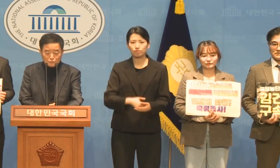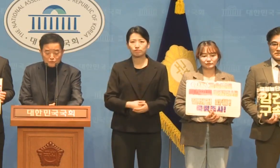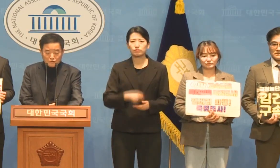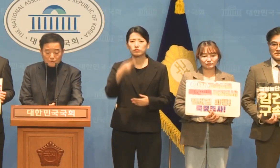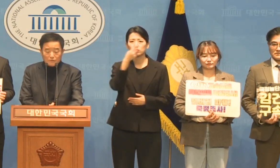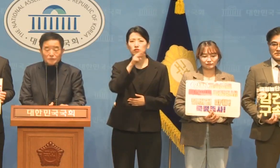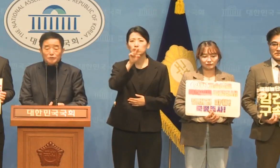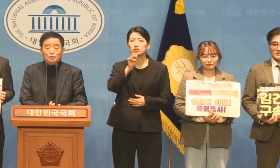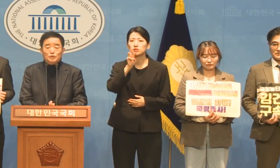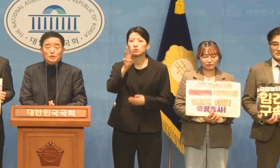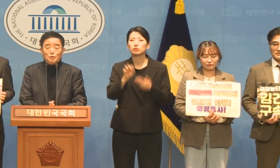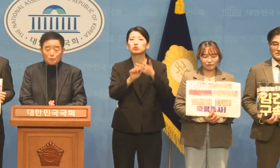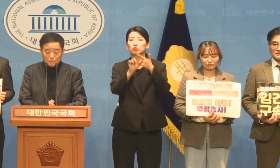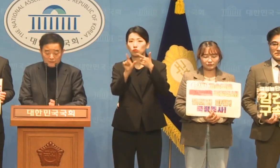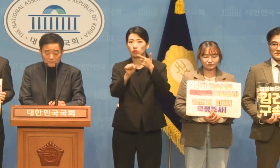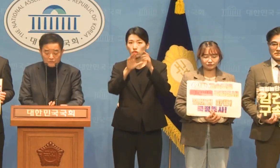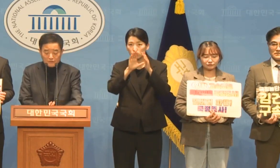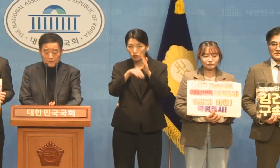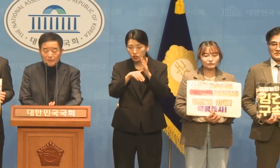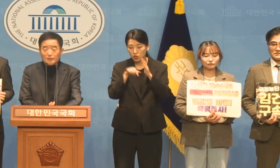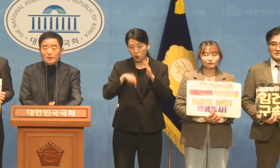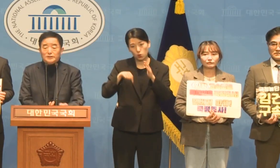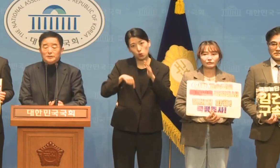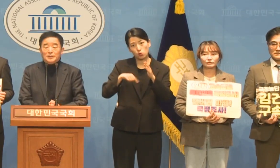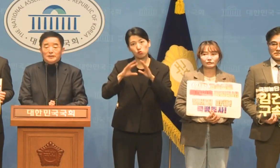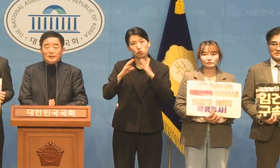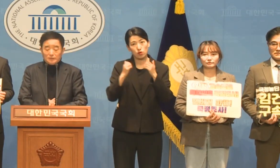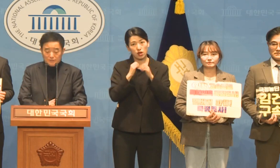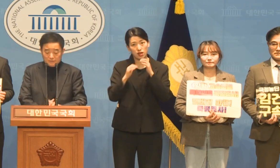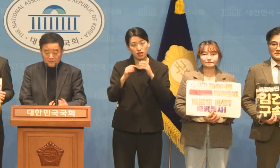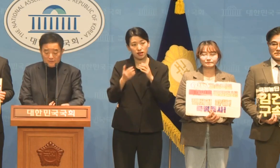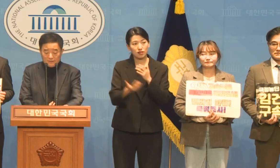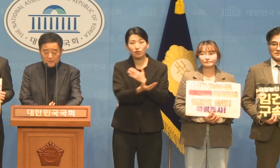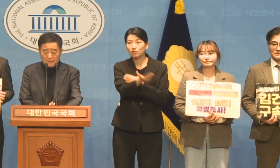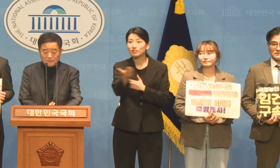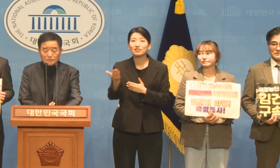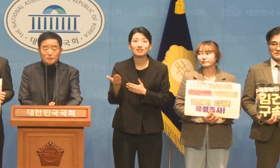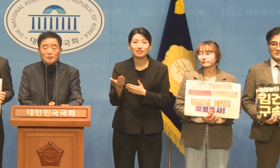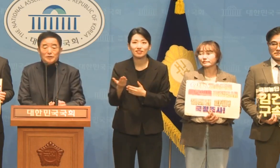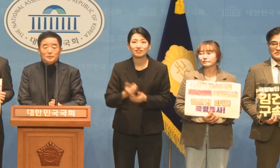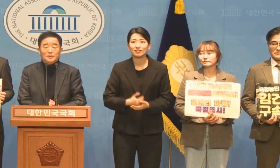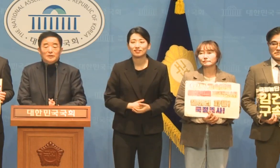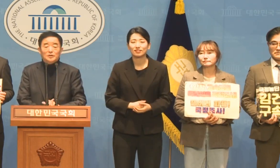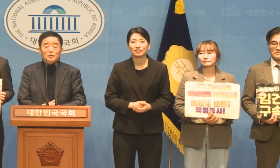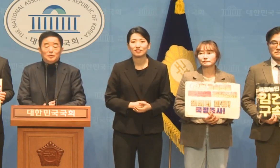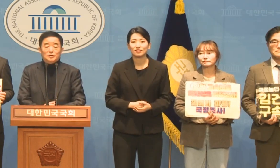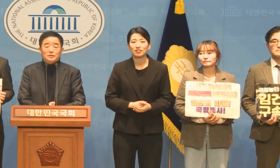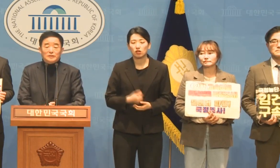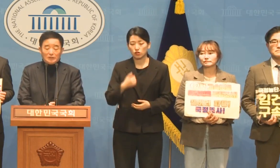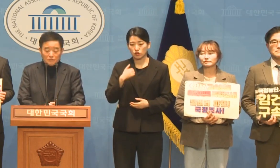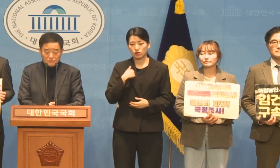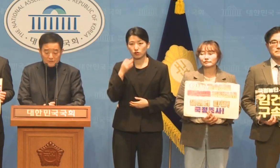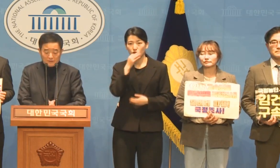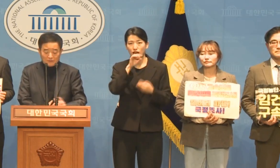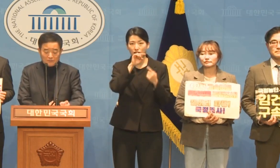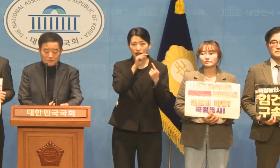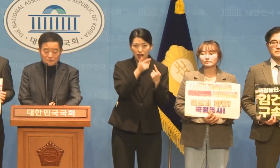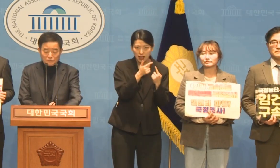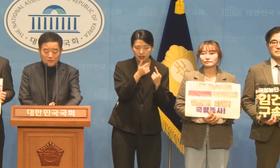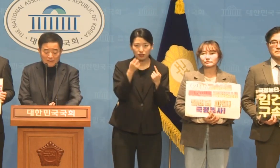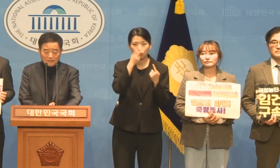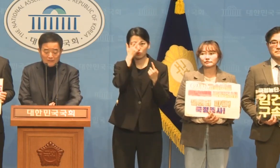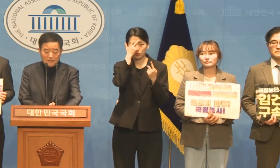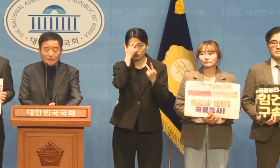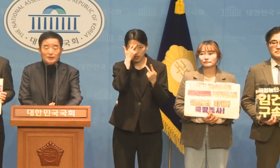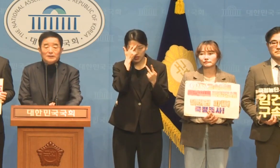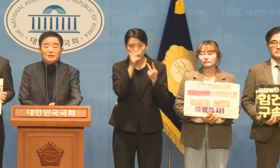2023년 6월 저는 국회 소통관에서 지금 함께 계신 안진걸 의원님 그리고 최재관 위원장